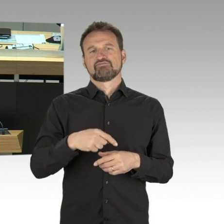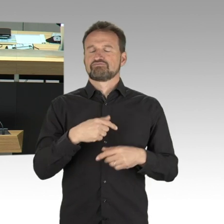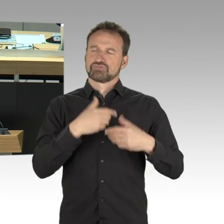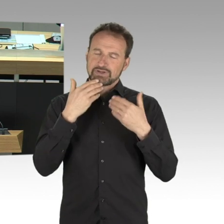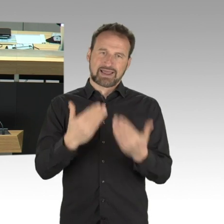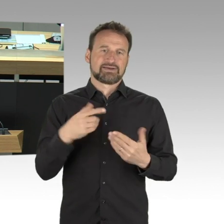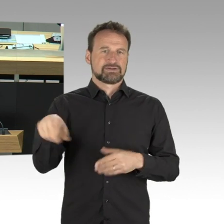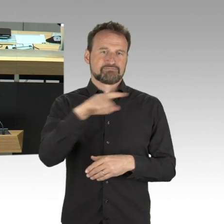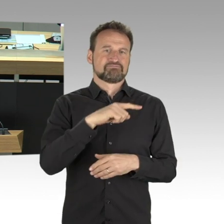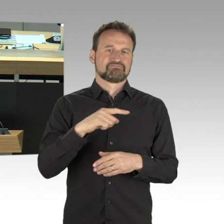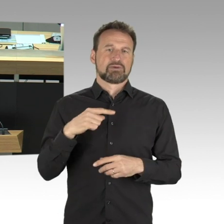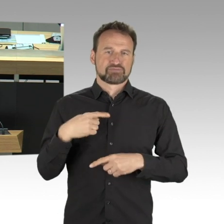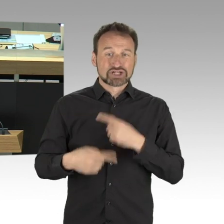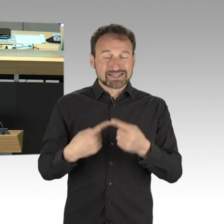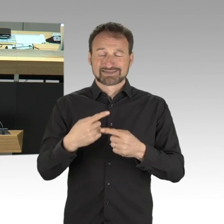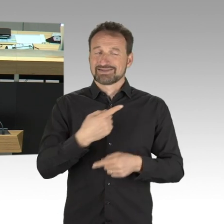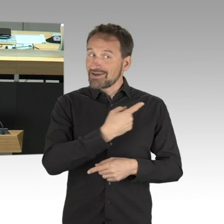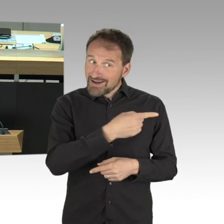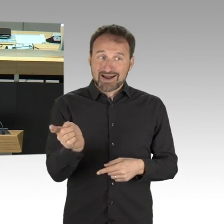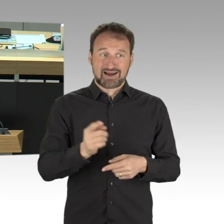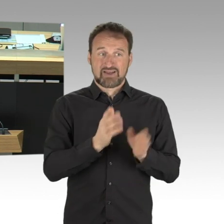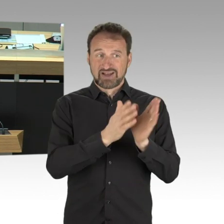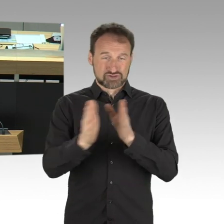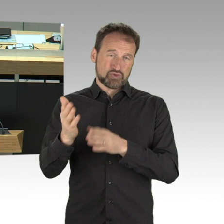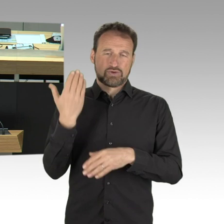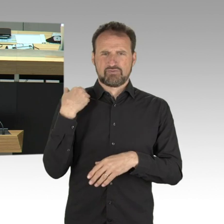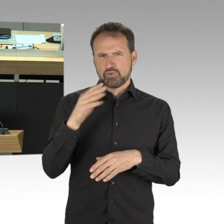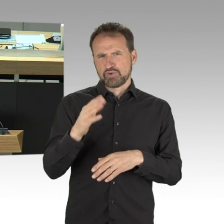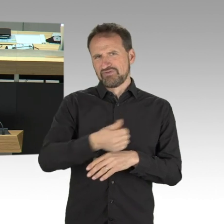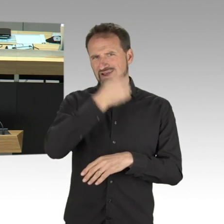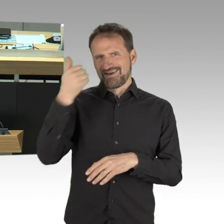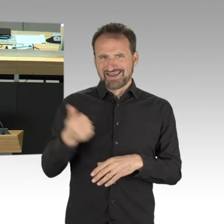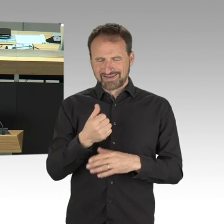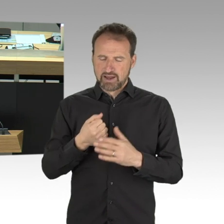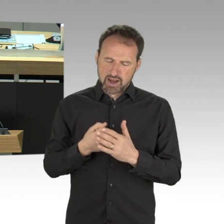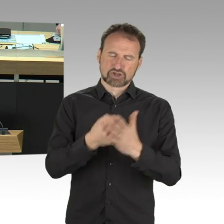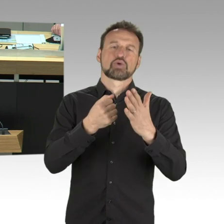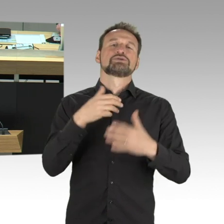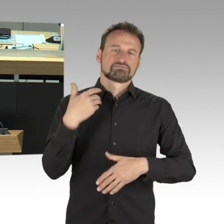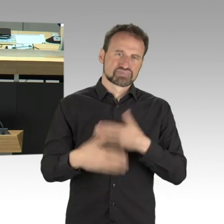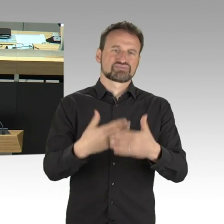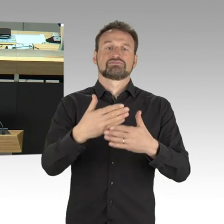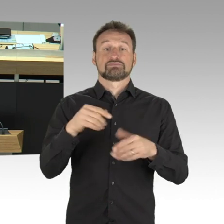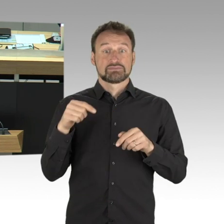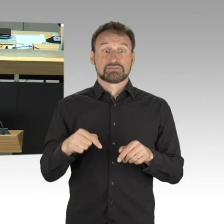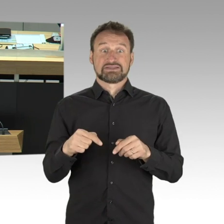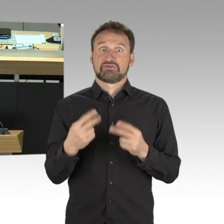angestoßen wurde. Diese Geschlossenheit war und ist ein sehr wichtiges Signal. Bedanken möchte mich aber auch bei allen.